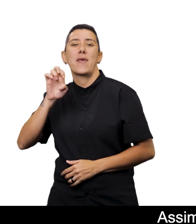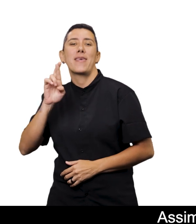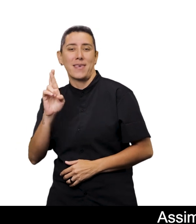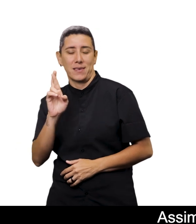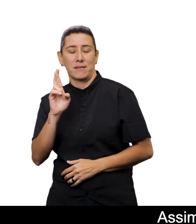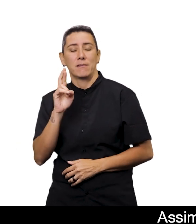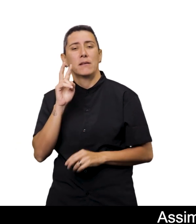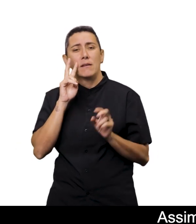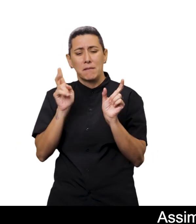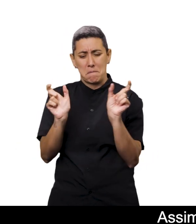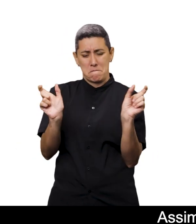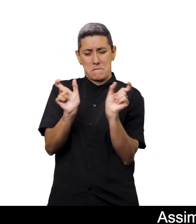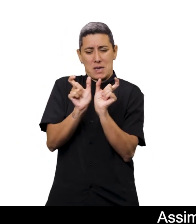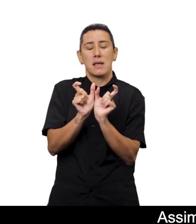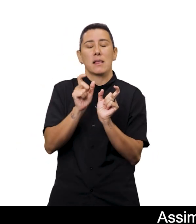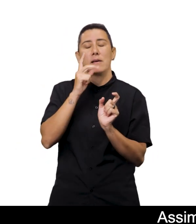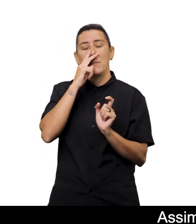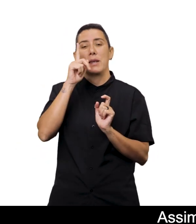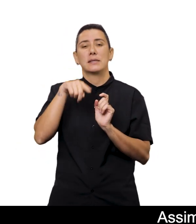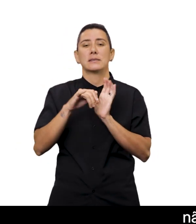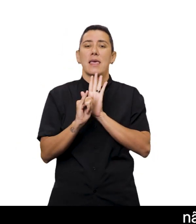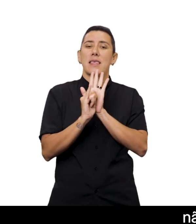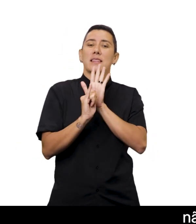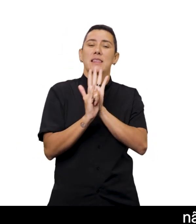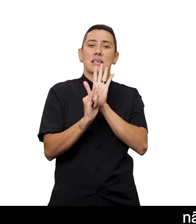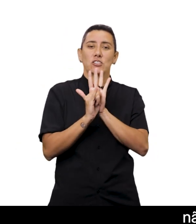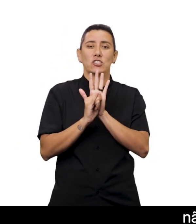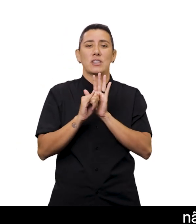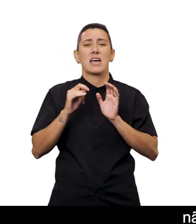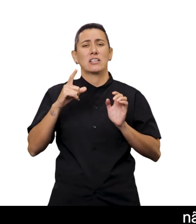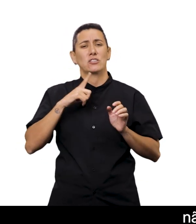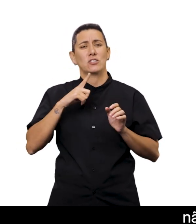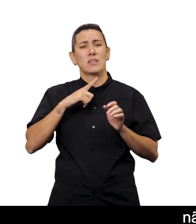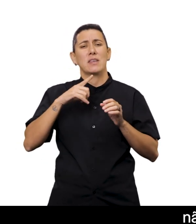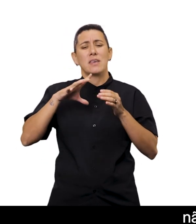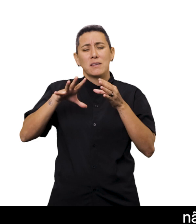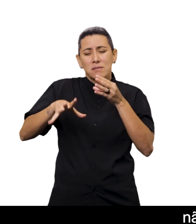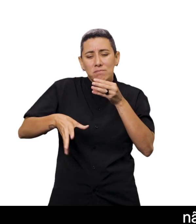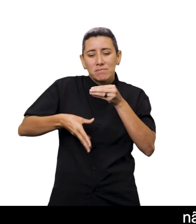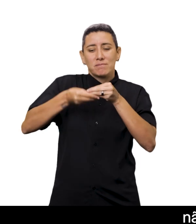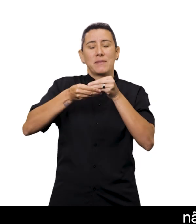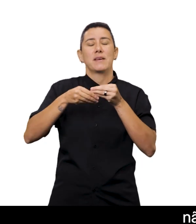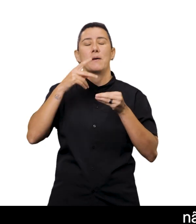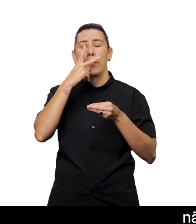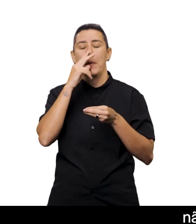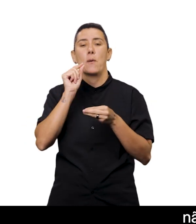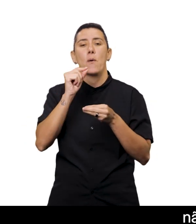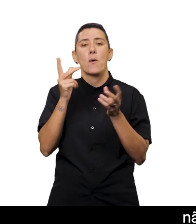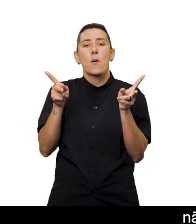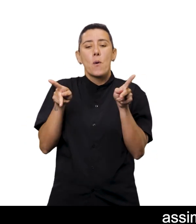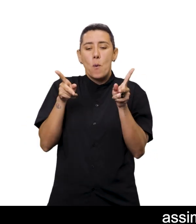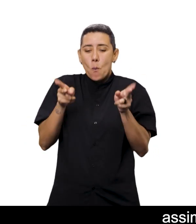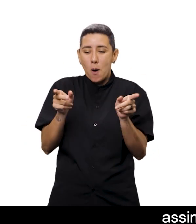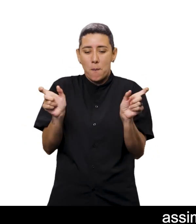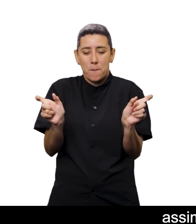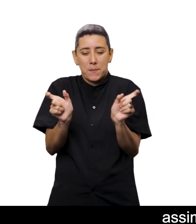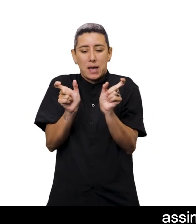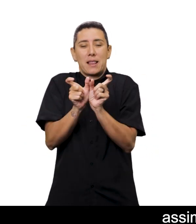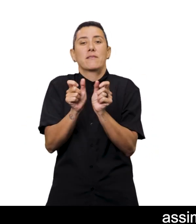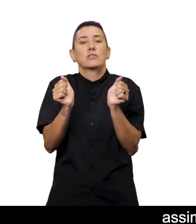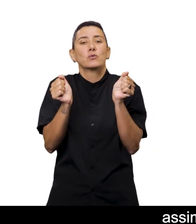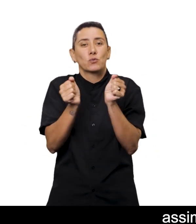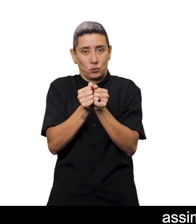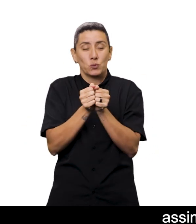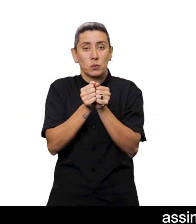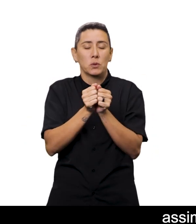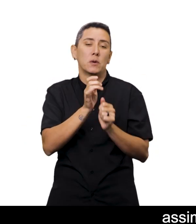que a incorporação de uma identidade não exclui a possibilidade de construir ou abraçar outra. Assim, é